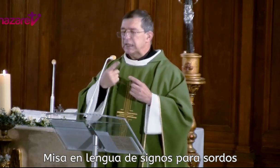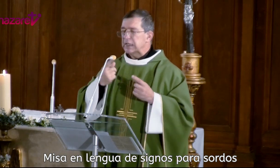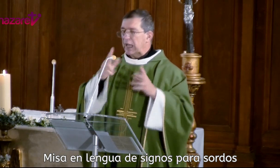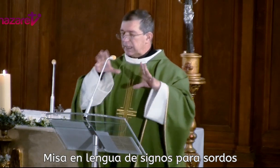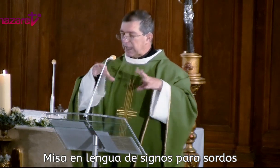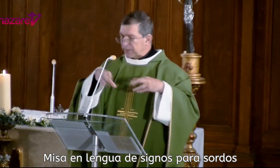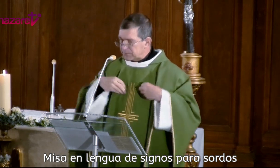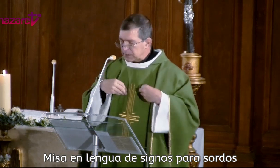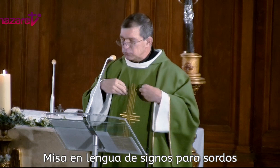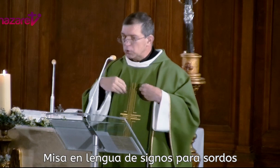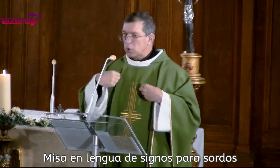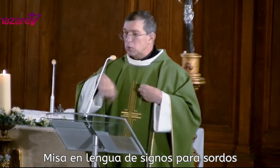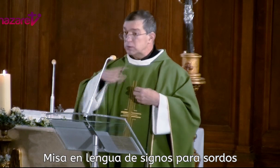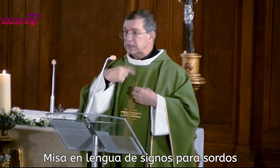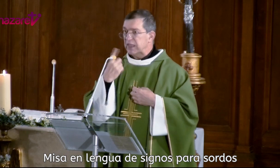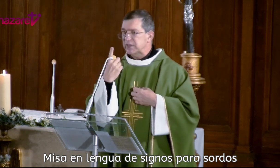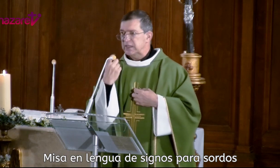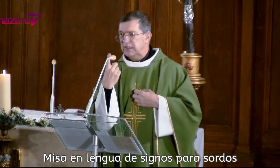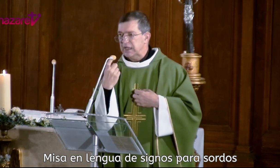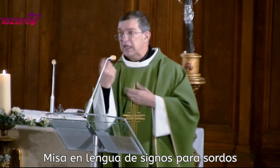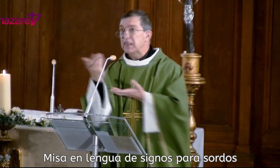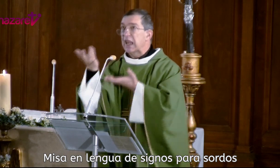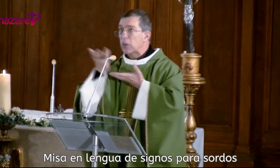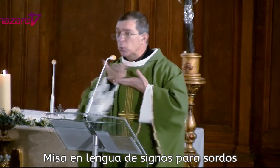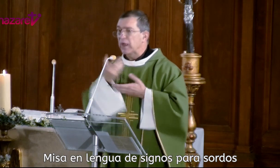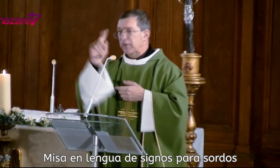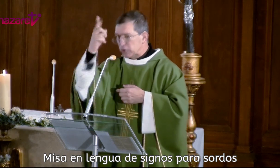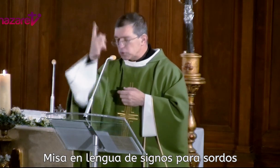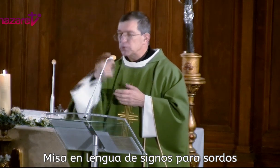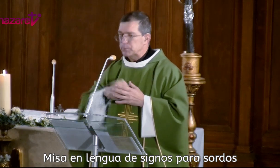que aceptemos nuestra necesidad de la ayuda de Dios.